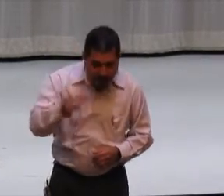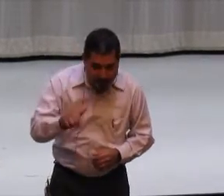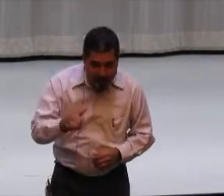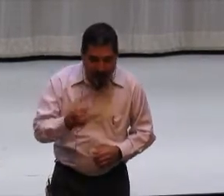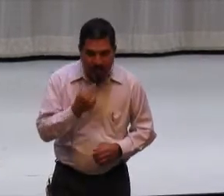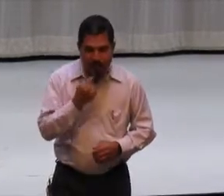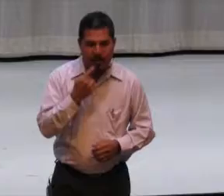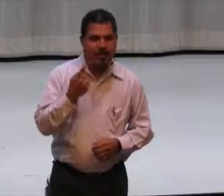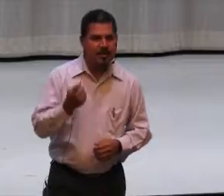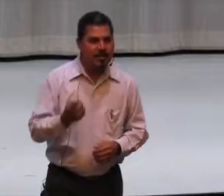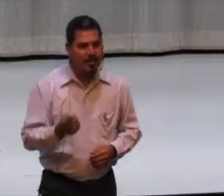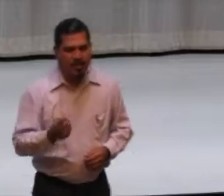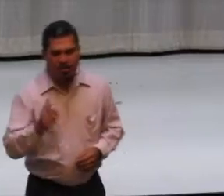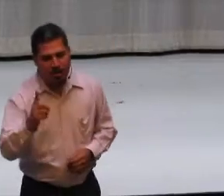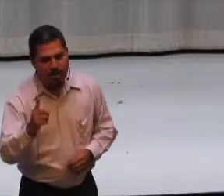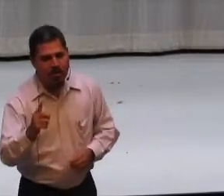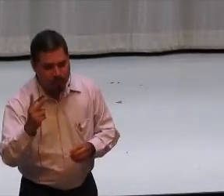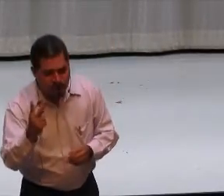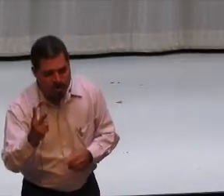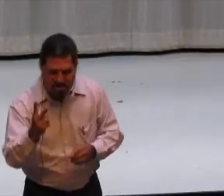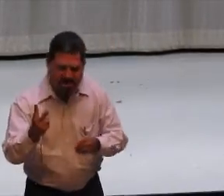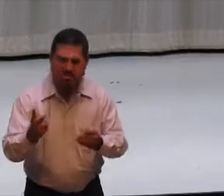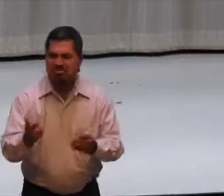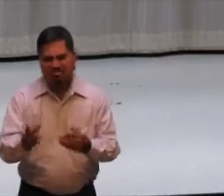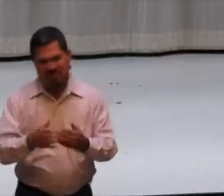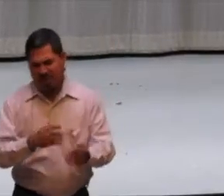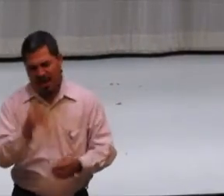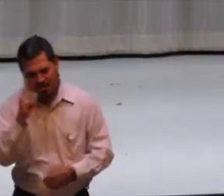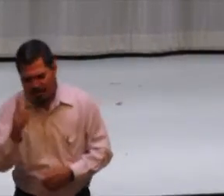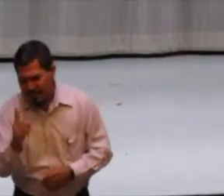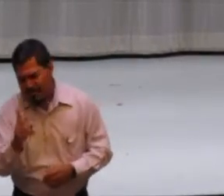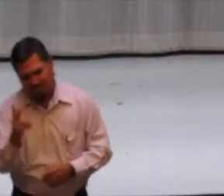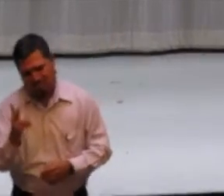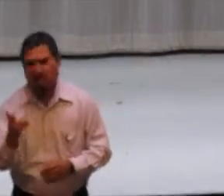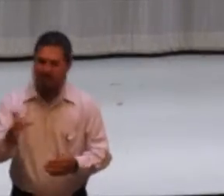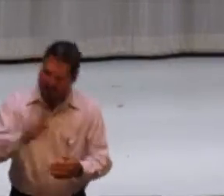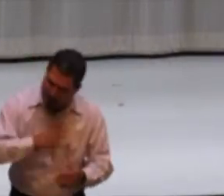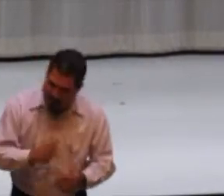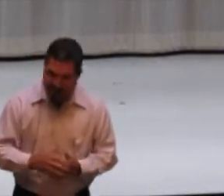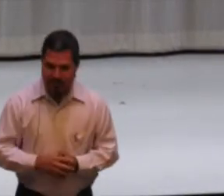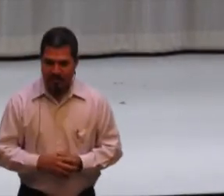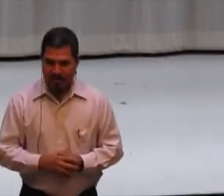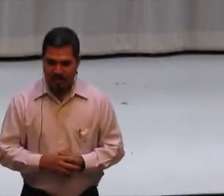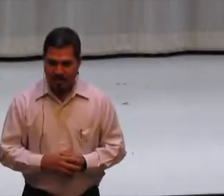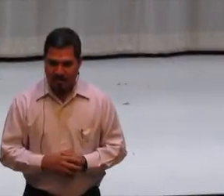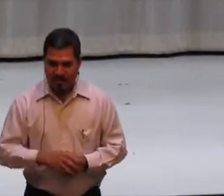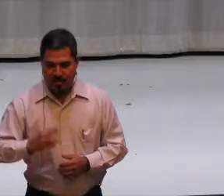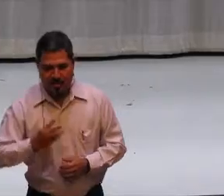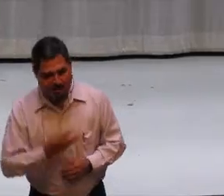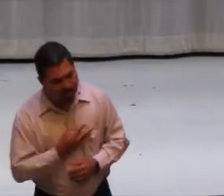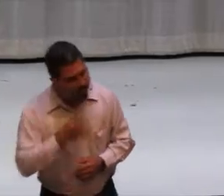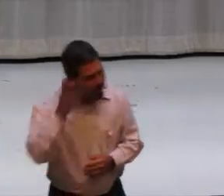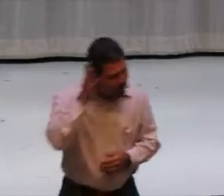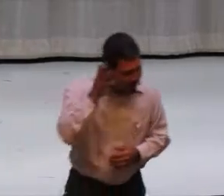después nos va a decir una, no, dos, está bien, uno, dos está bueno. Y nosotros